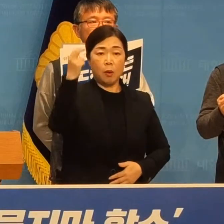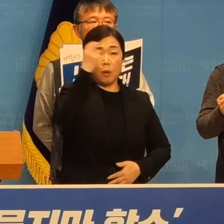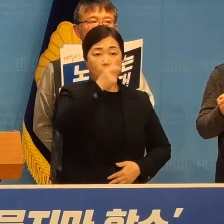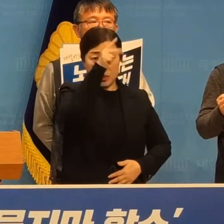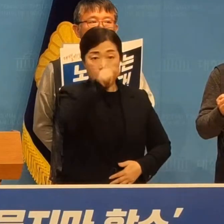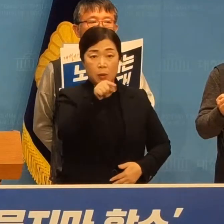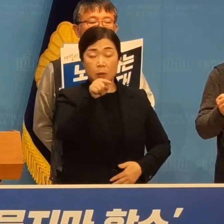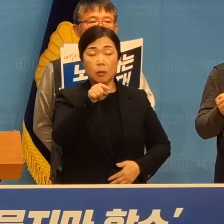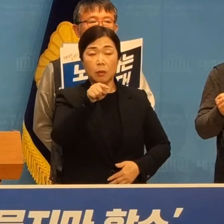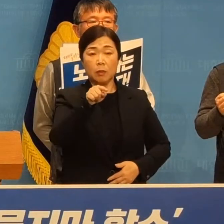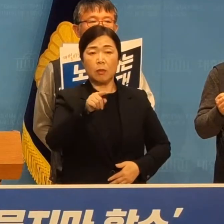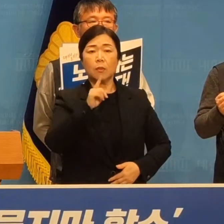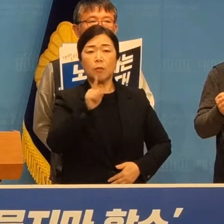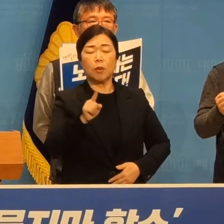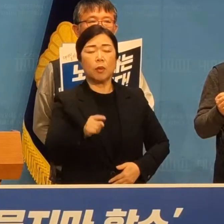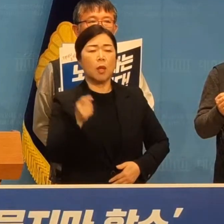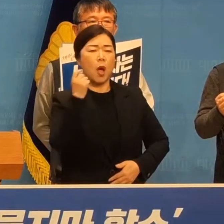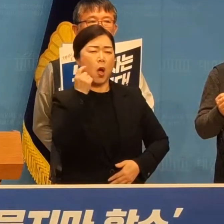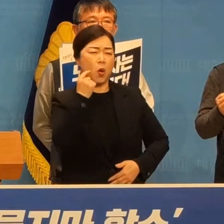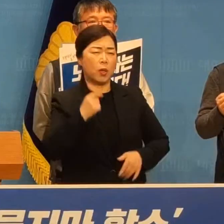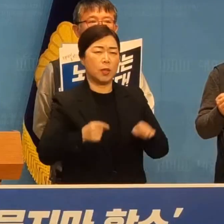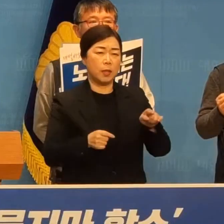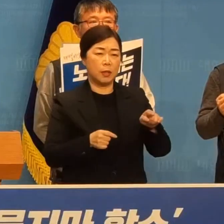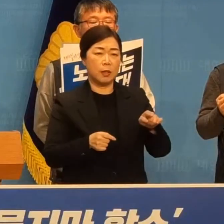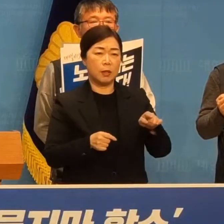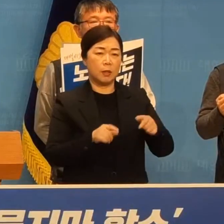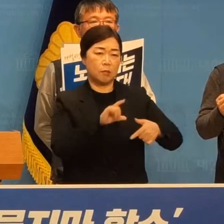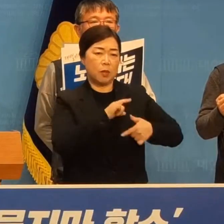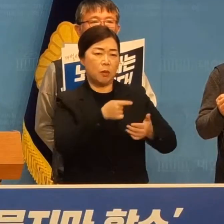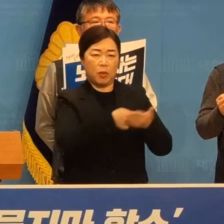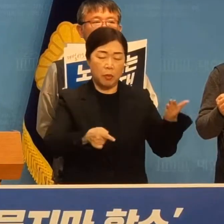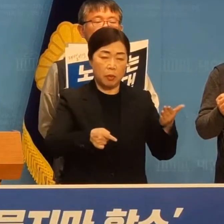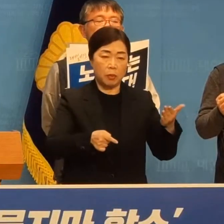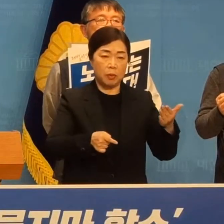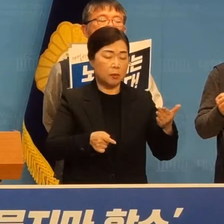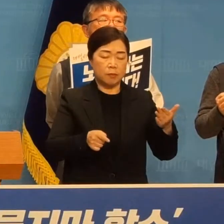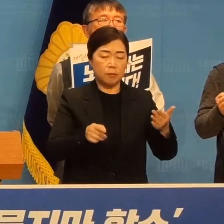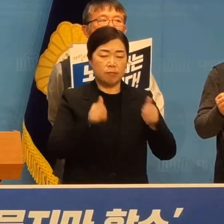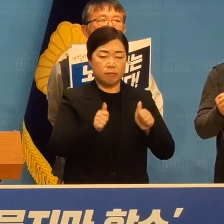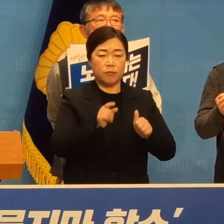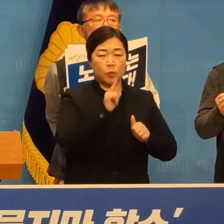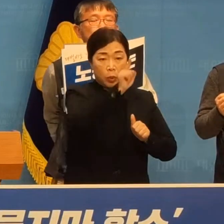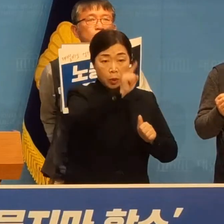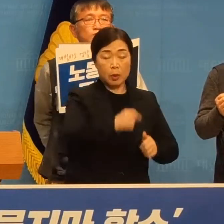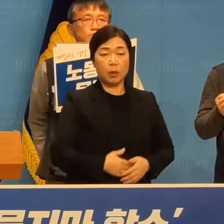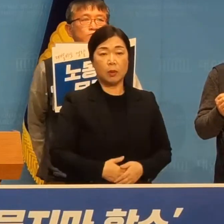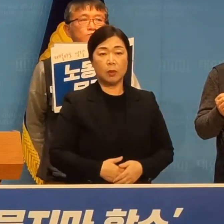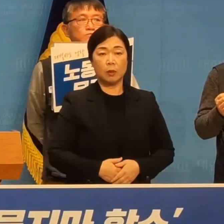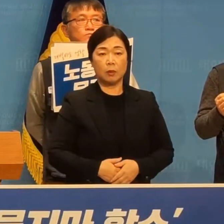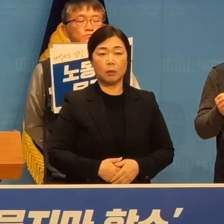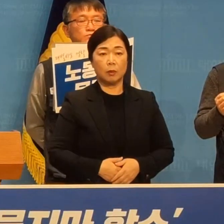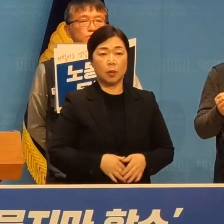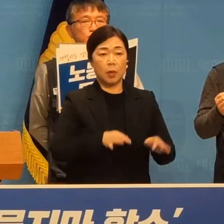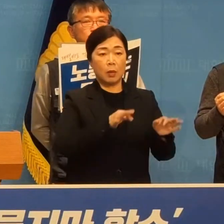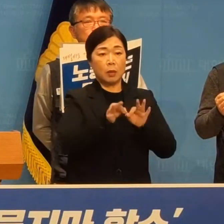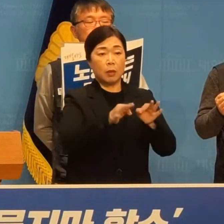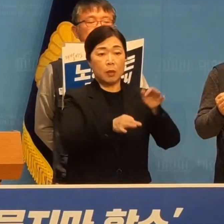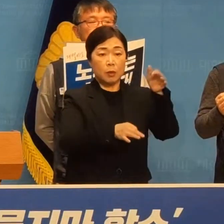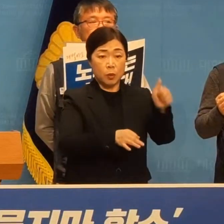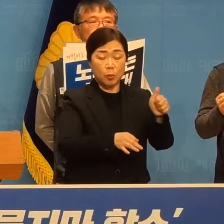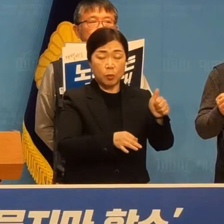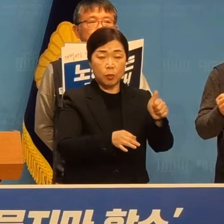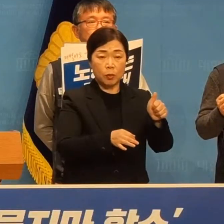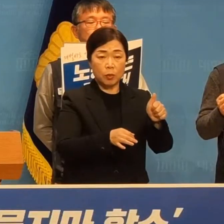그것을 허위사실 명예훼손으로 기소를 한 것입니다. 사실 이렇게 대리점 대표들이